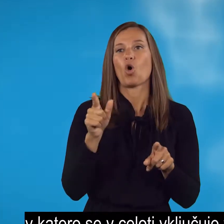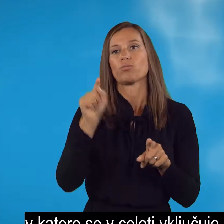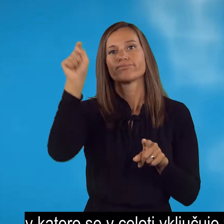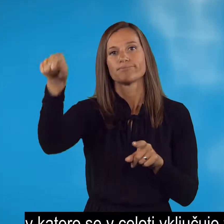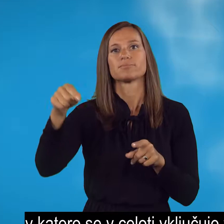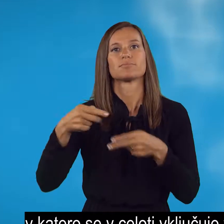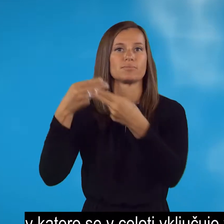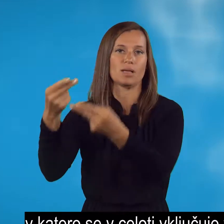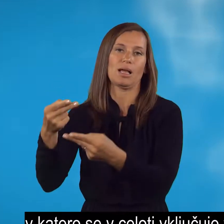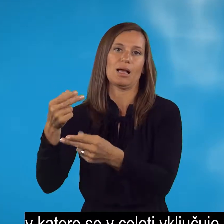kraja.